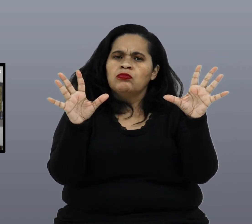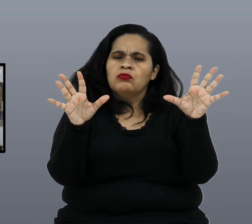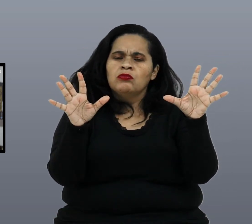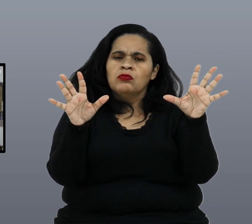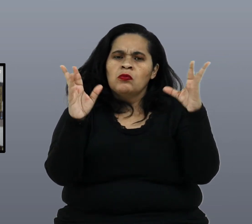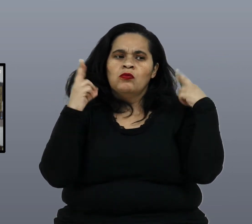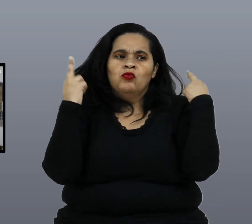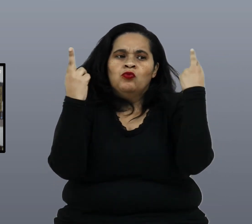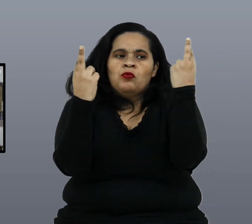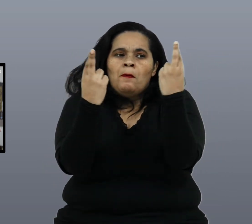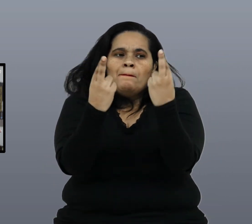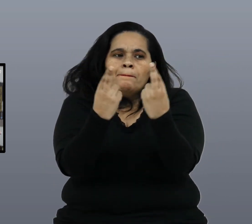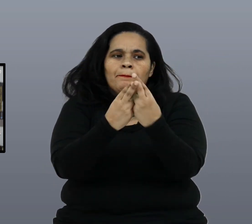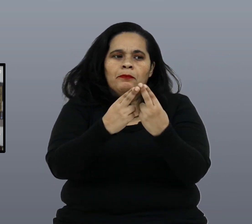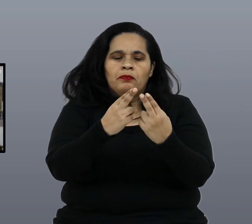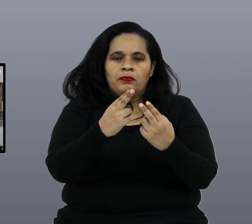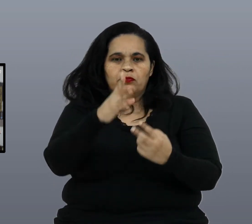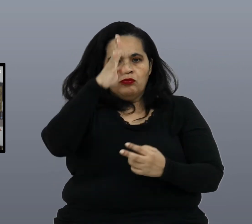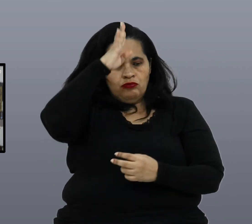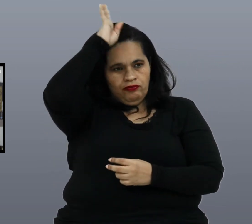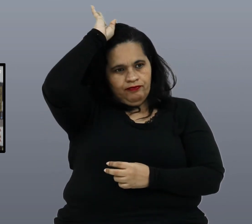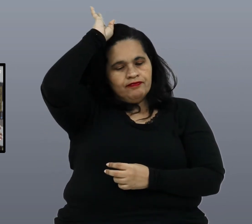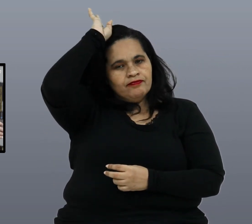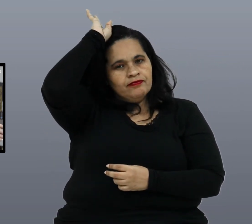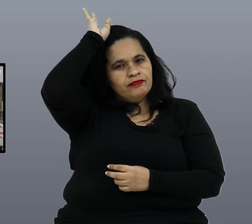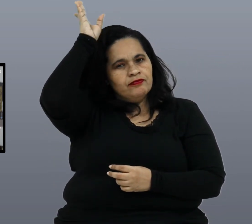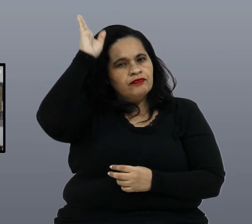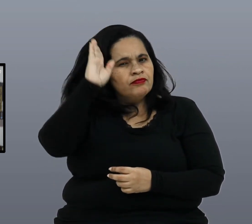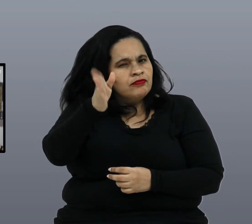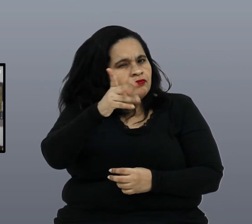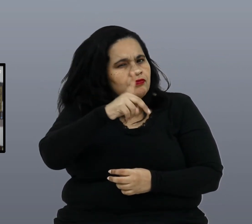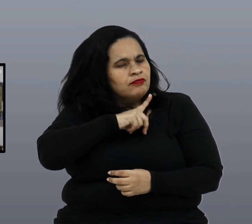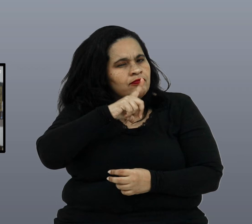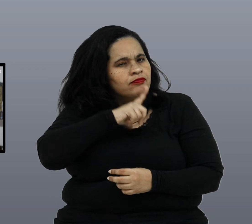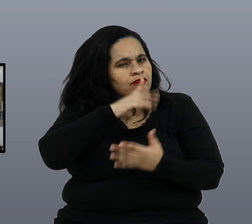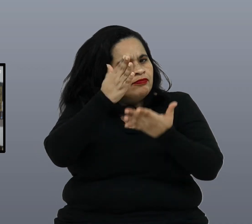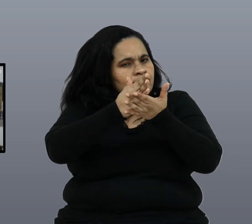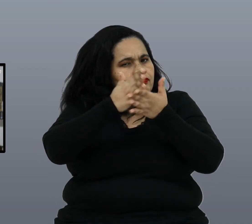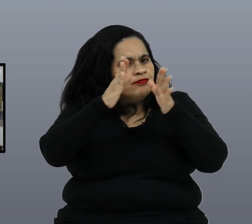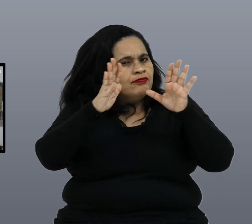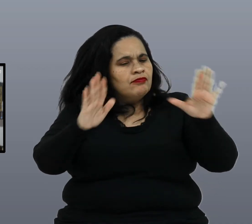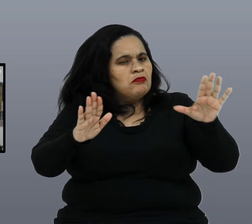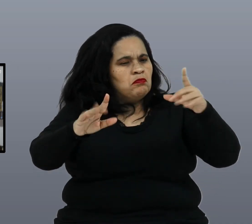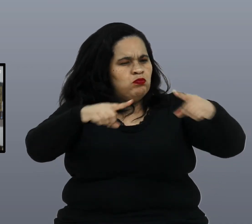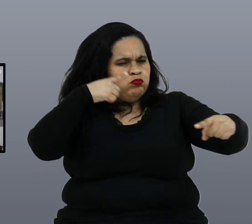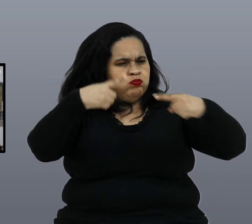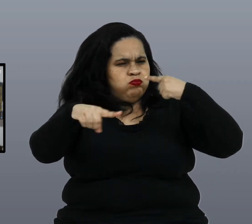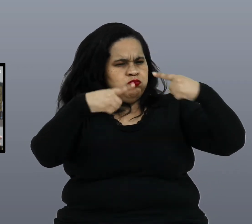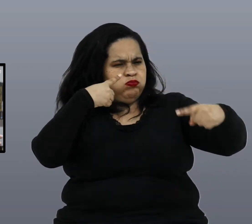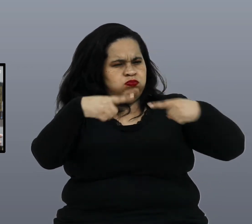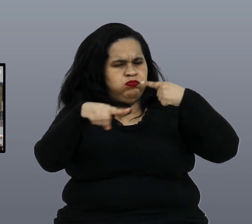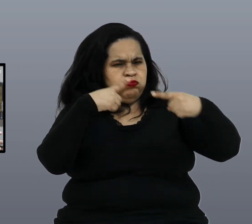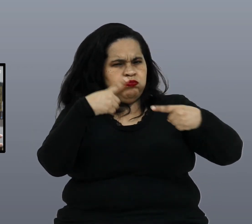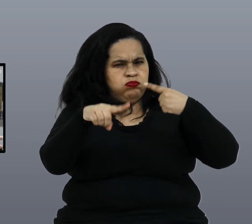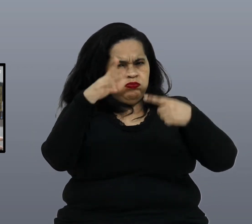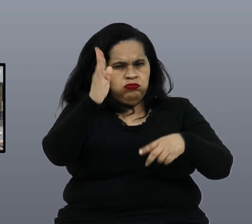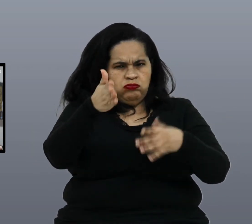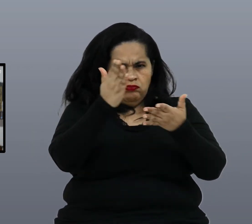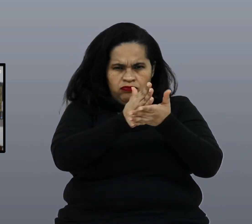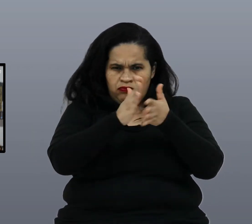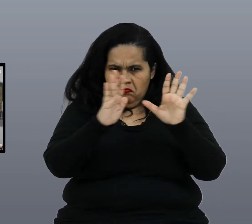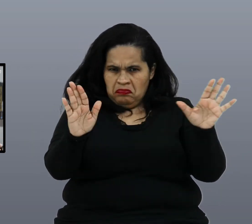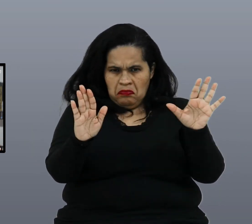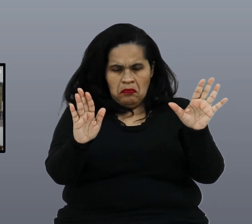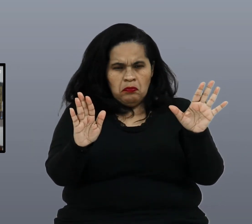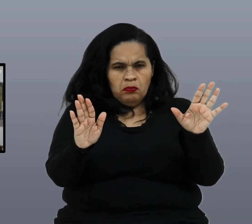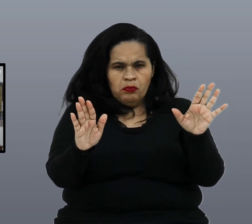Império Romano. Então, embora o Império Romano tenha já terminado politicamente o seu